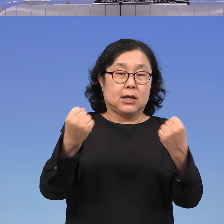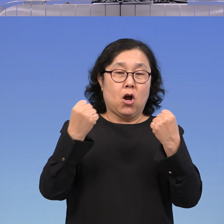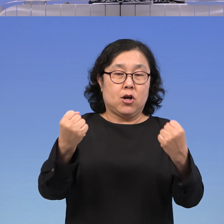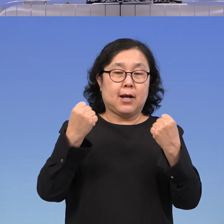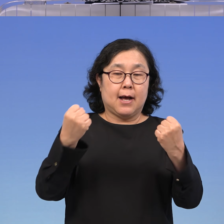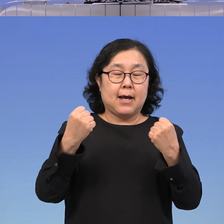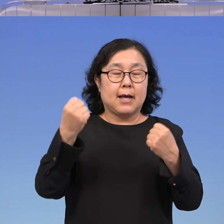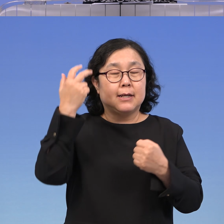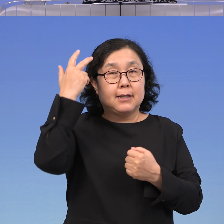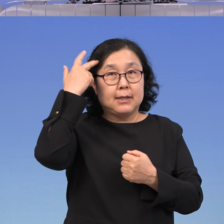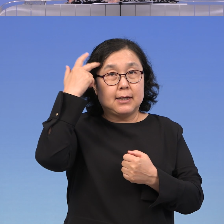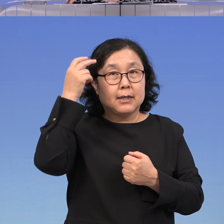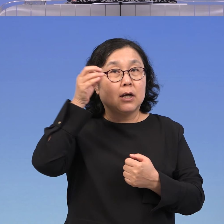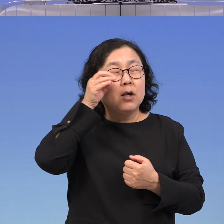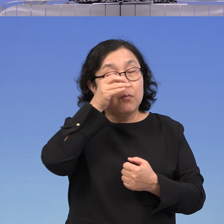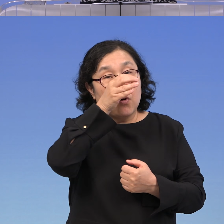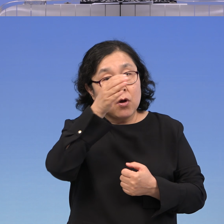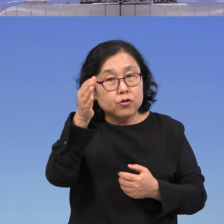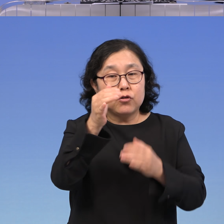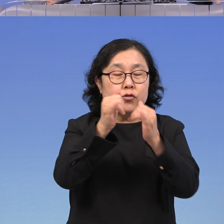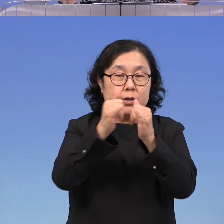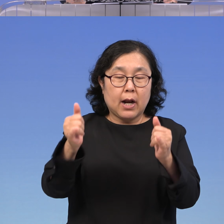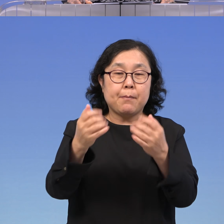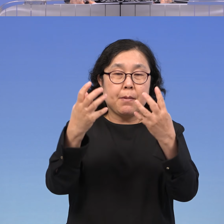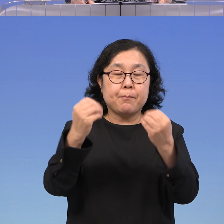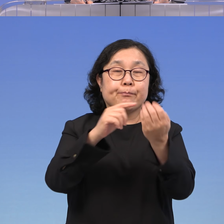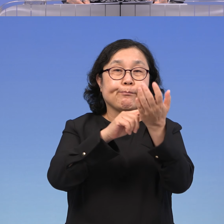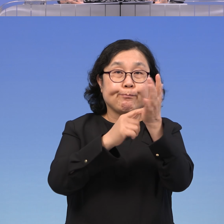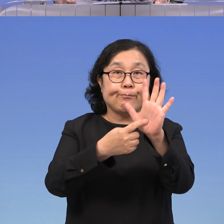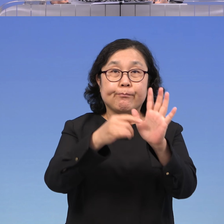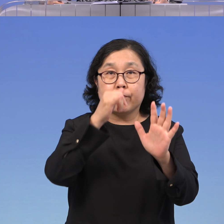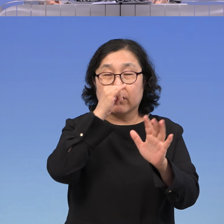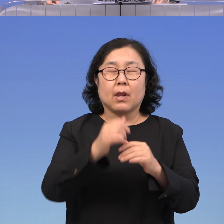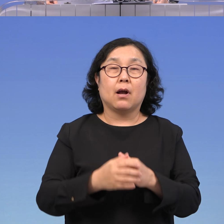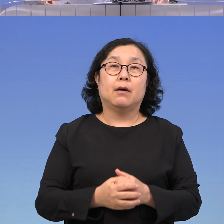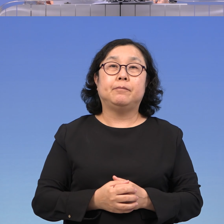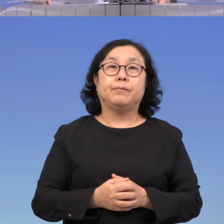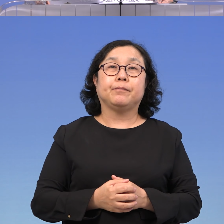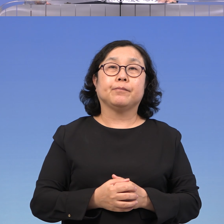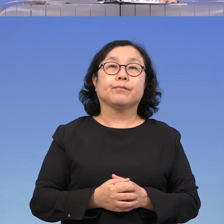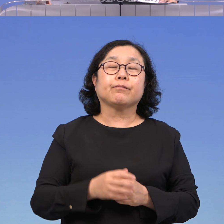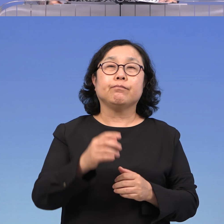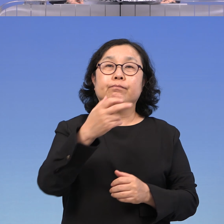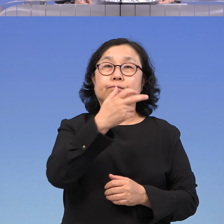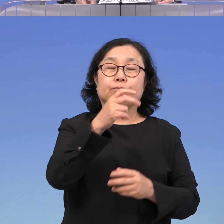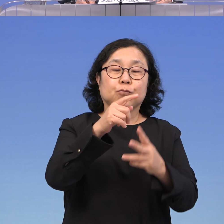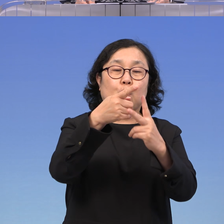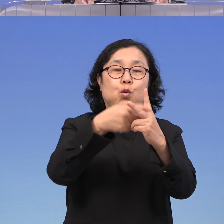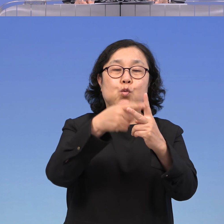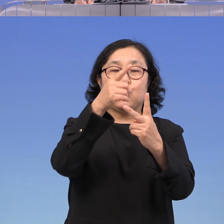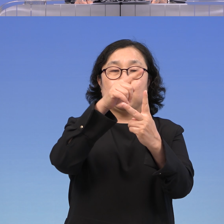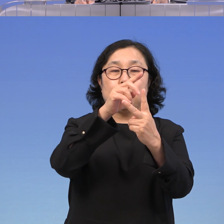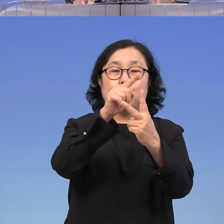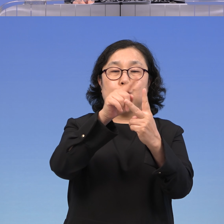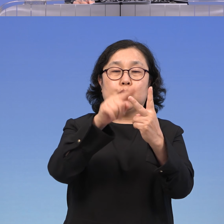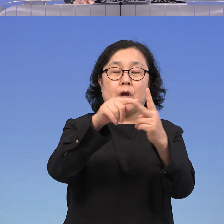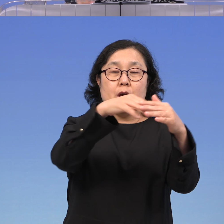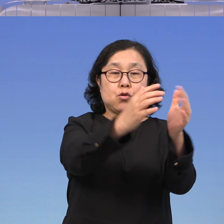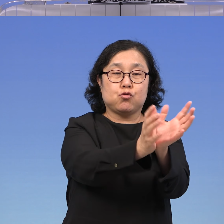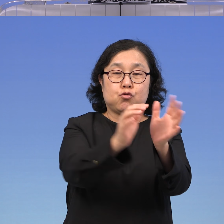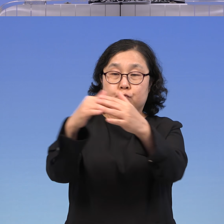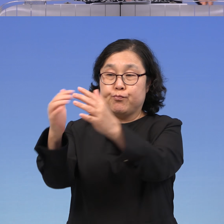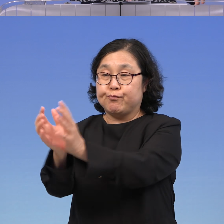그런 지식을 보여주는 사람들이 많이 등장하는 것을 볼 수가 있습니다 이걸 크게 제가 두 그룹으로 나눠 봤는데요